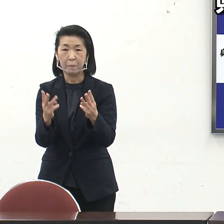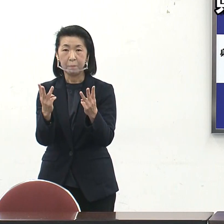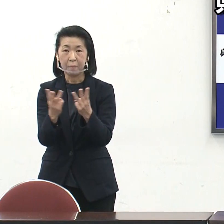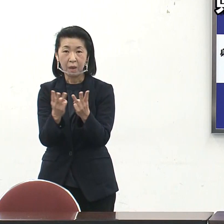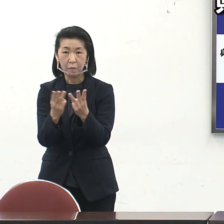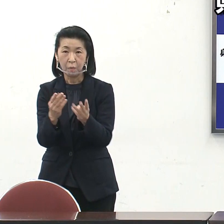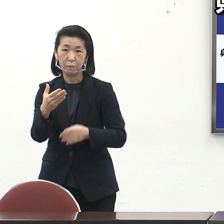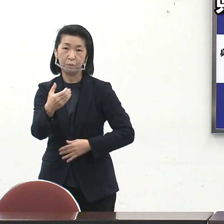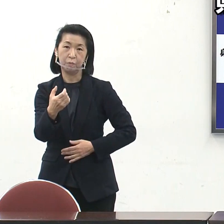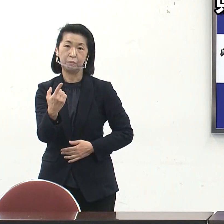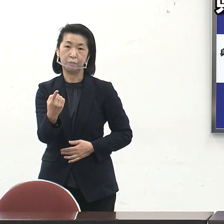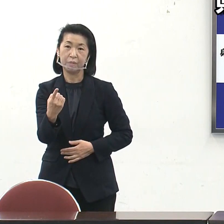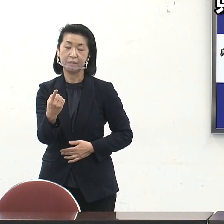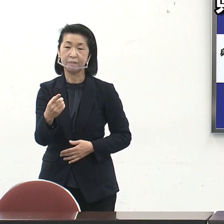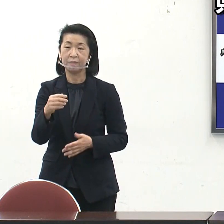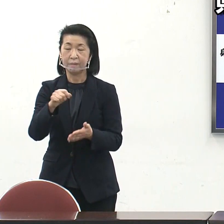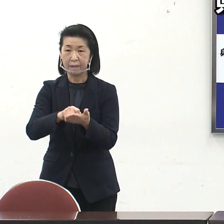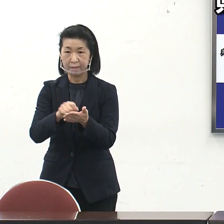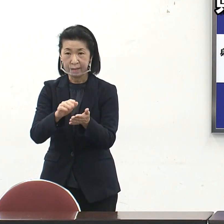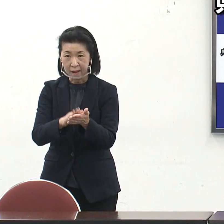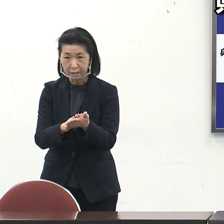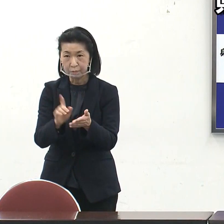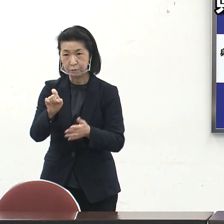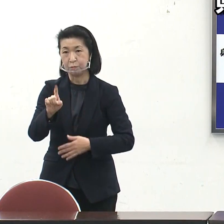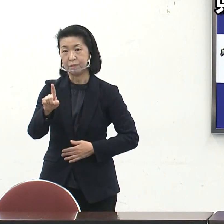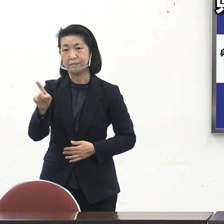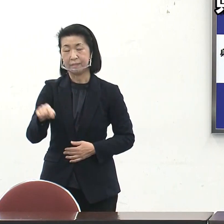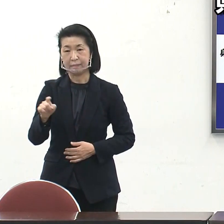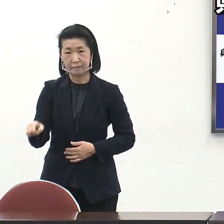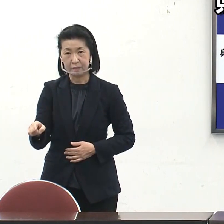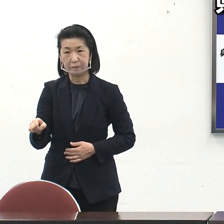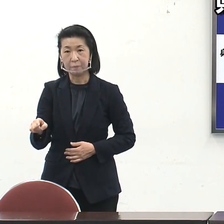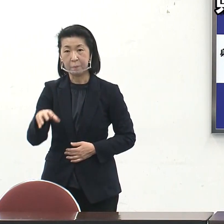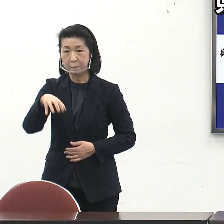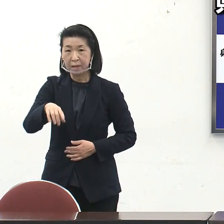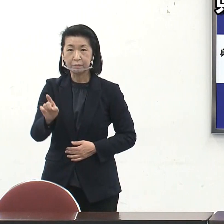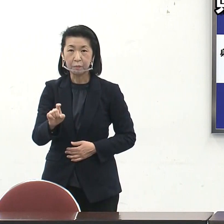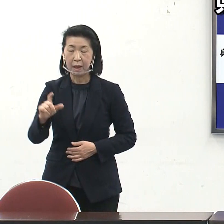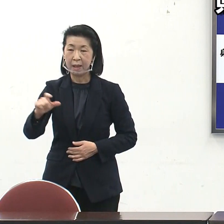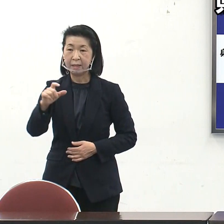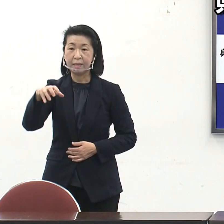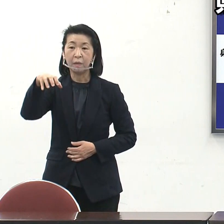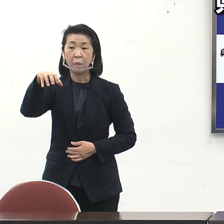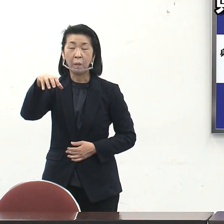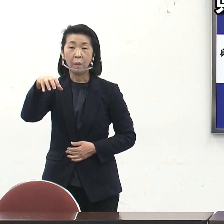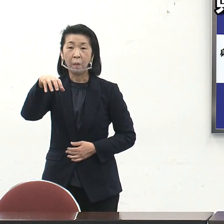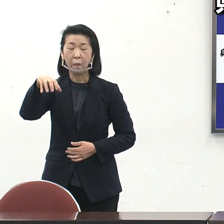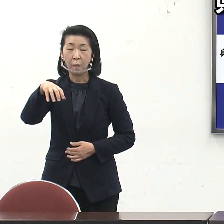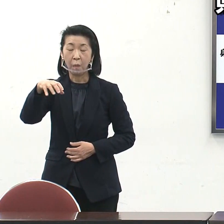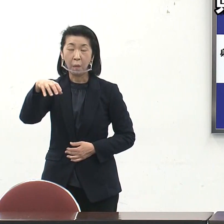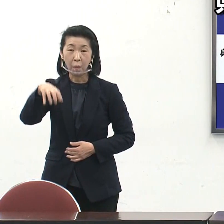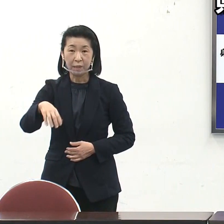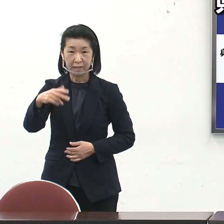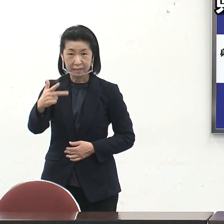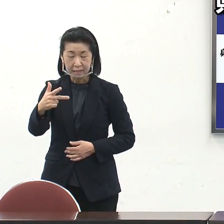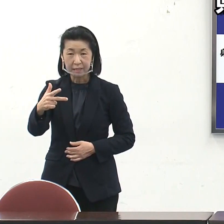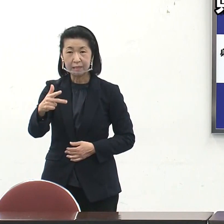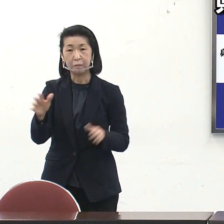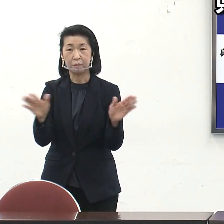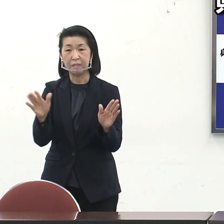欄91の症例欄にあります11名につきましては、兵庫市内の児童施設に関連する感染が判明いたし